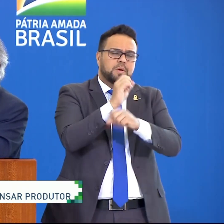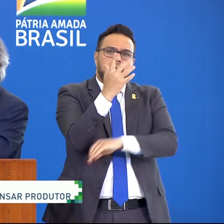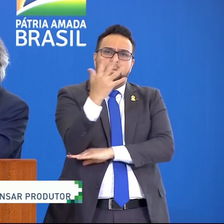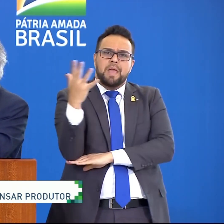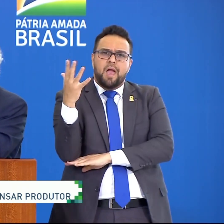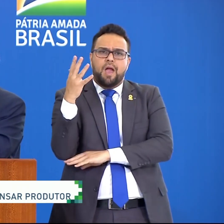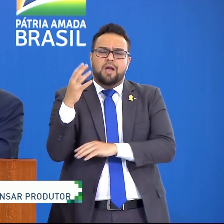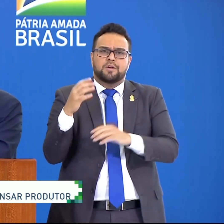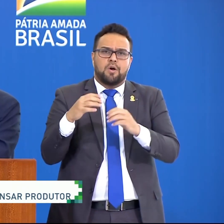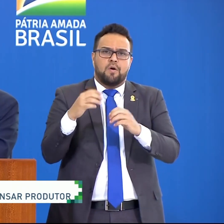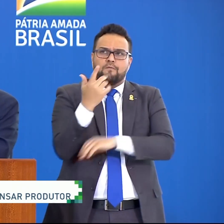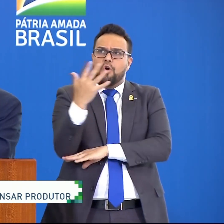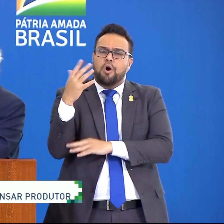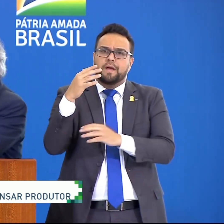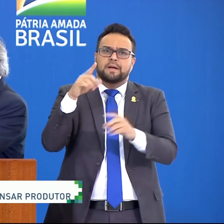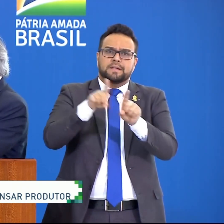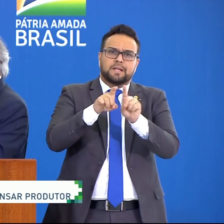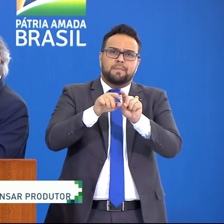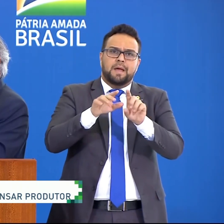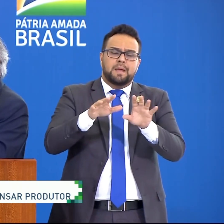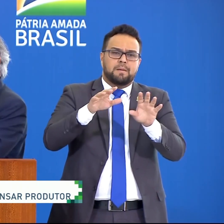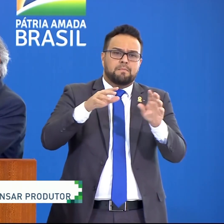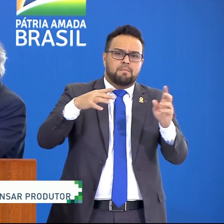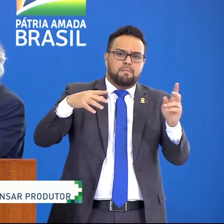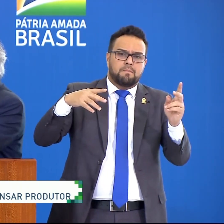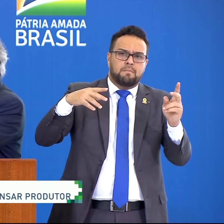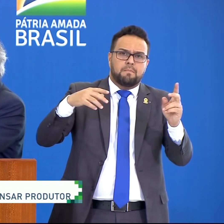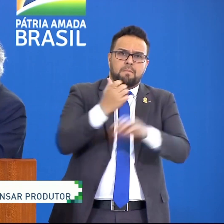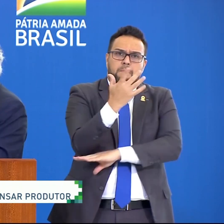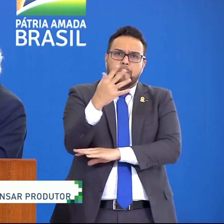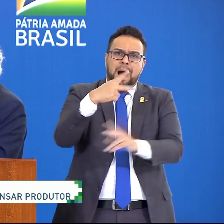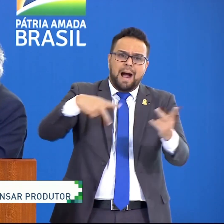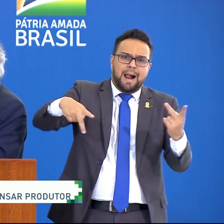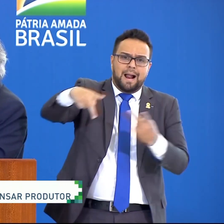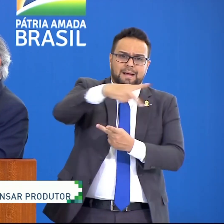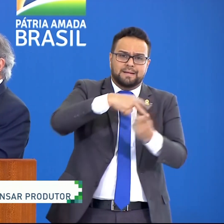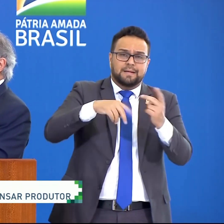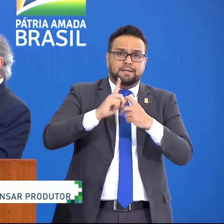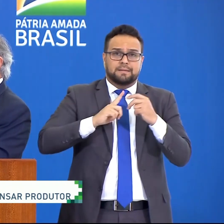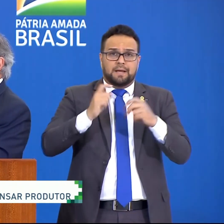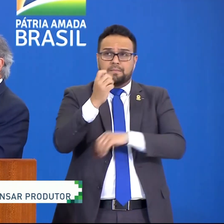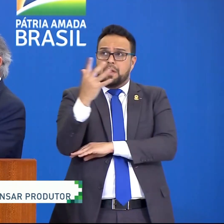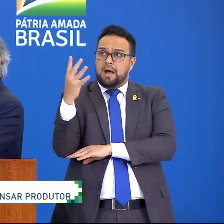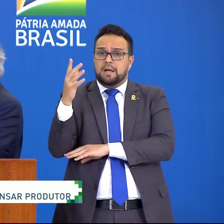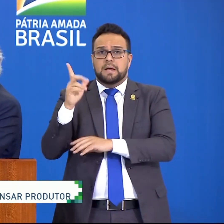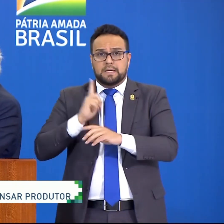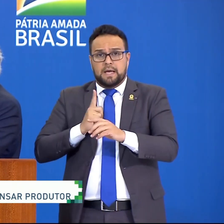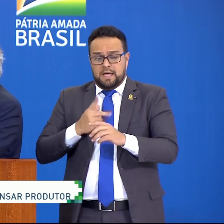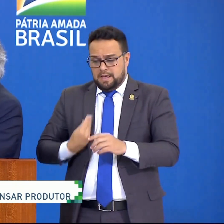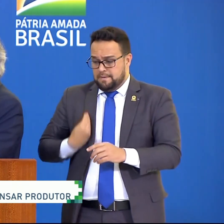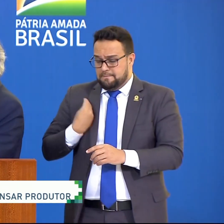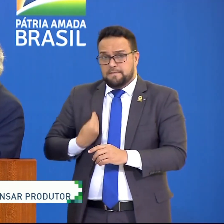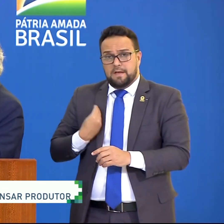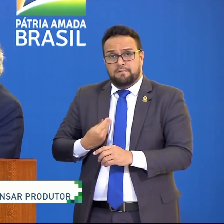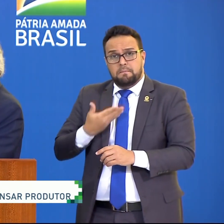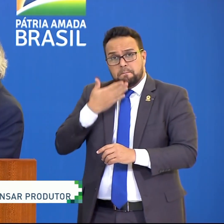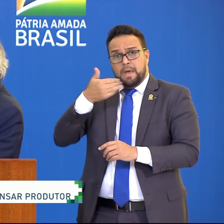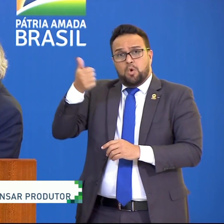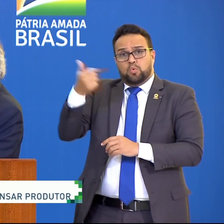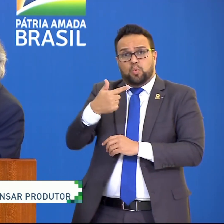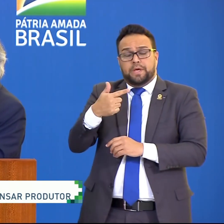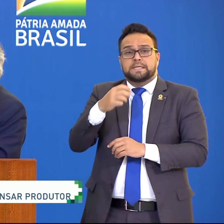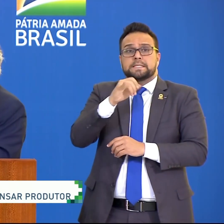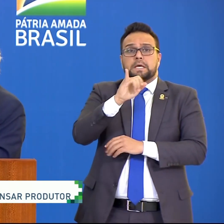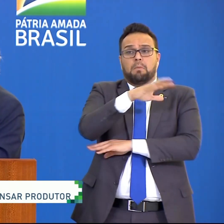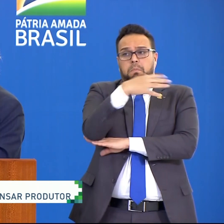florestas para partes já tem um parque você quer estimular a preservação a árvore viva vale mais do que a morta sim